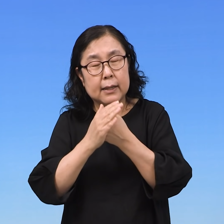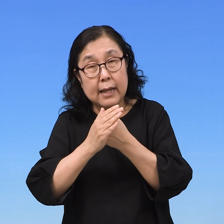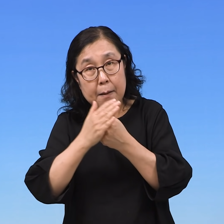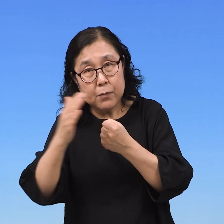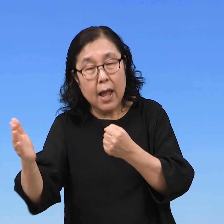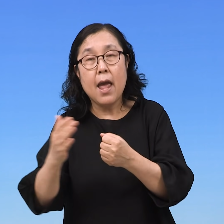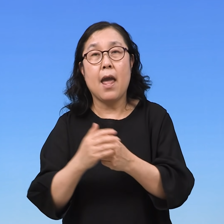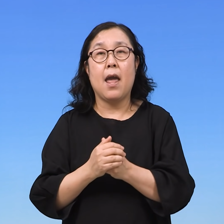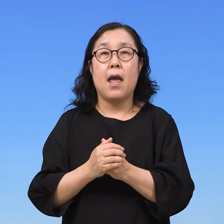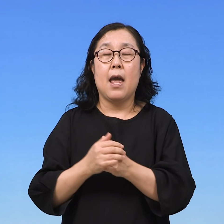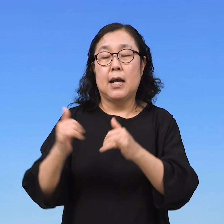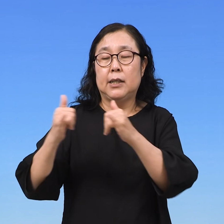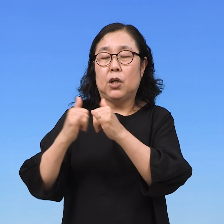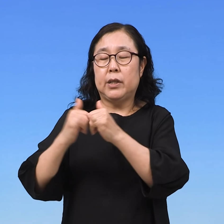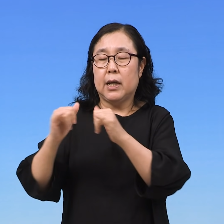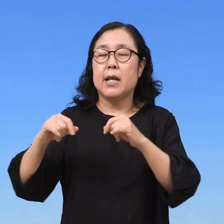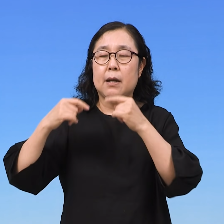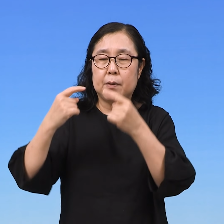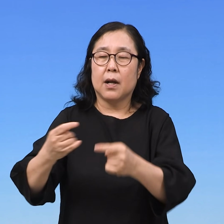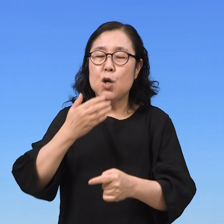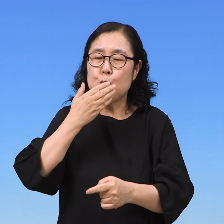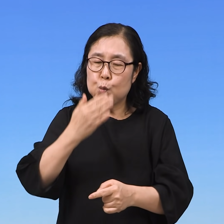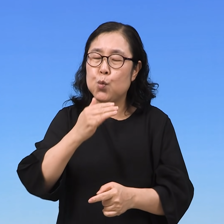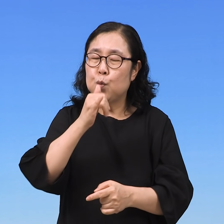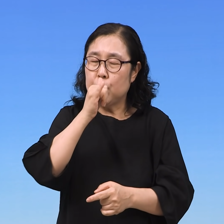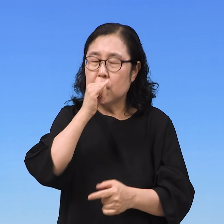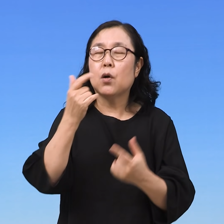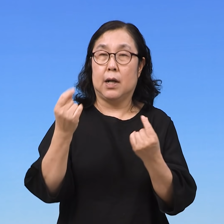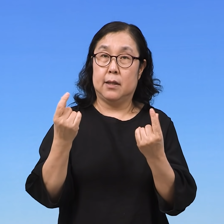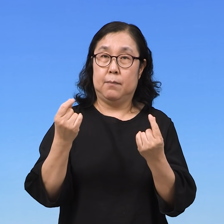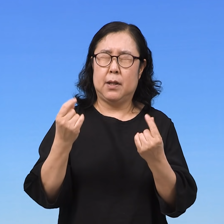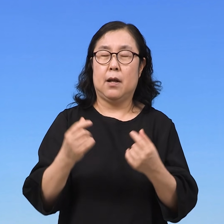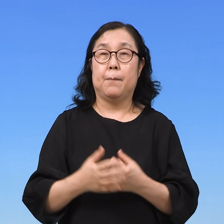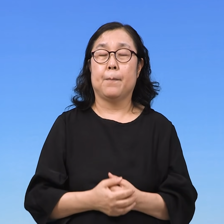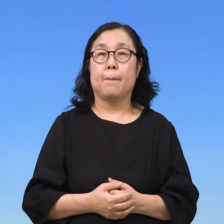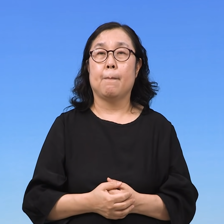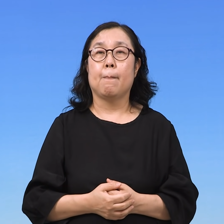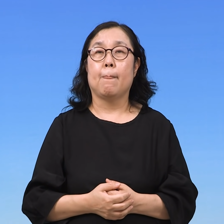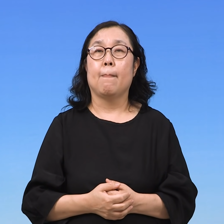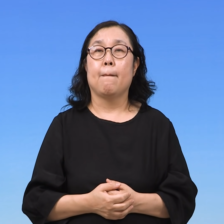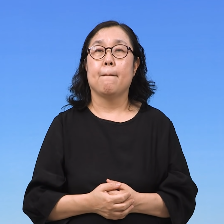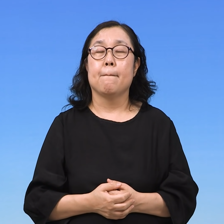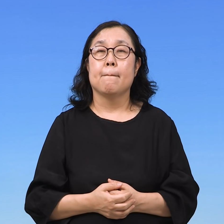참여할 수 있게 된 자신감을 줬을지도 모르겠다, 그렇게 생각할 수도 있는 거 아닙니까?